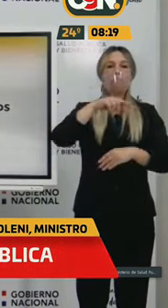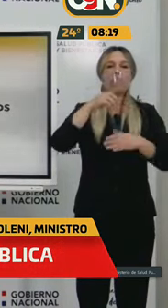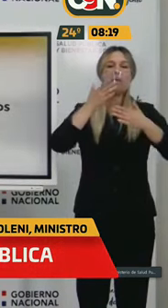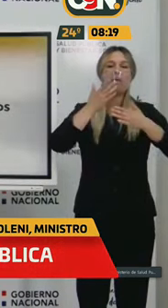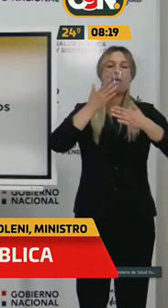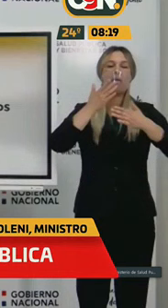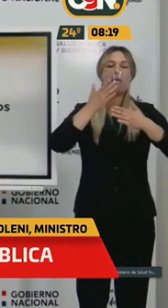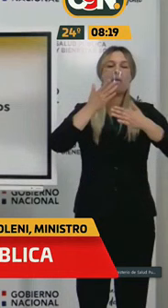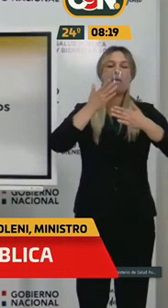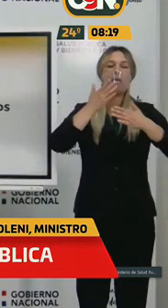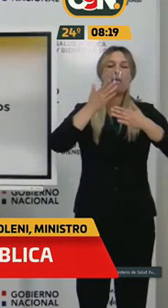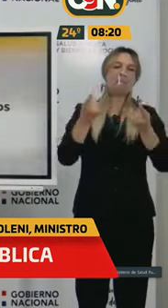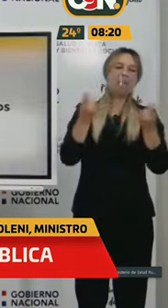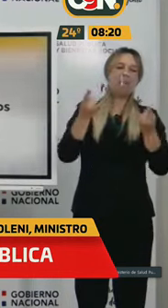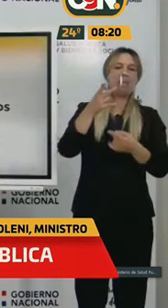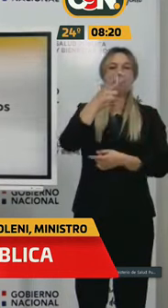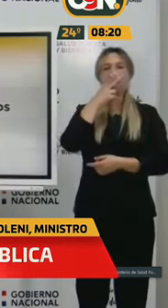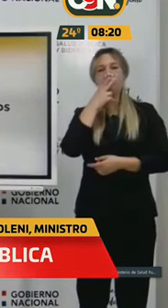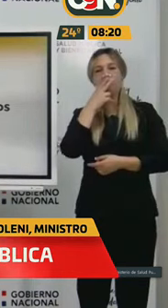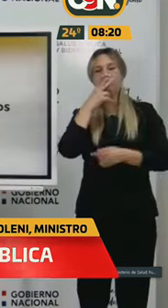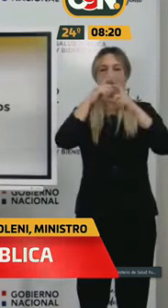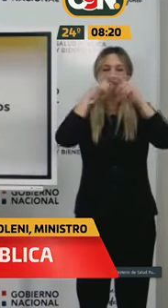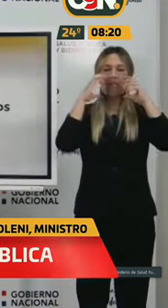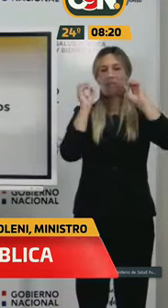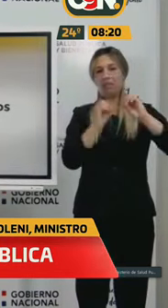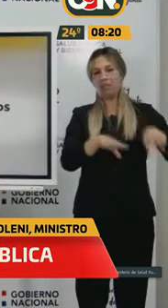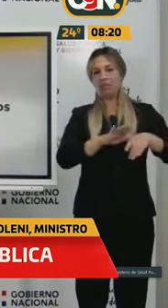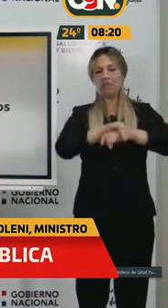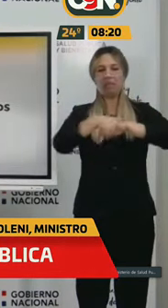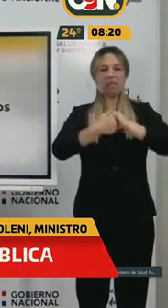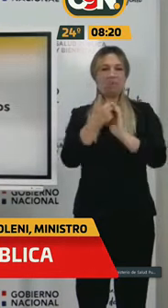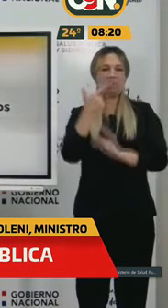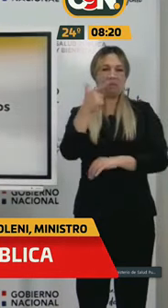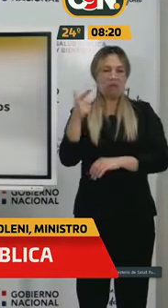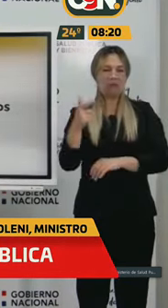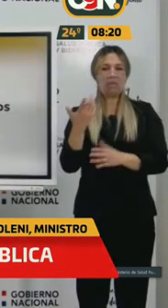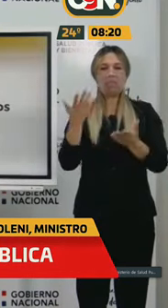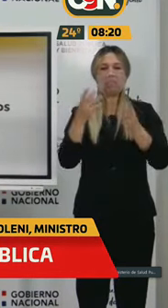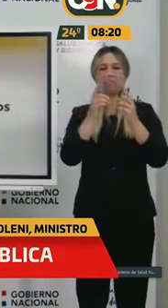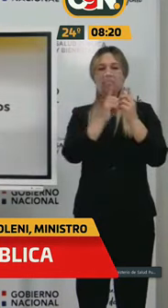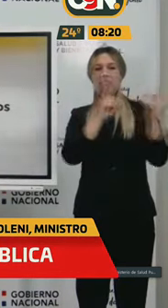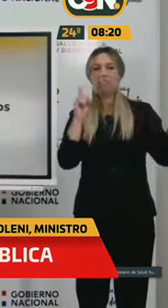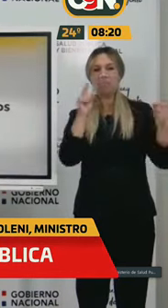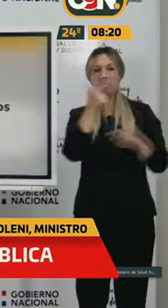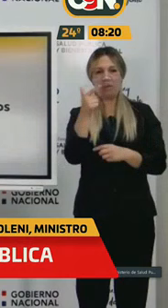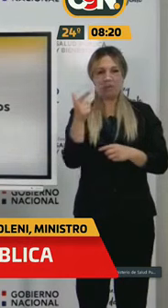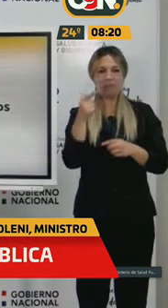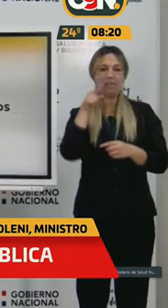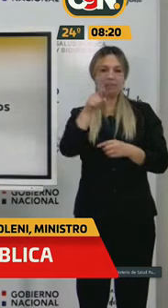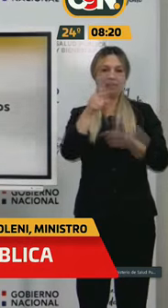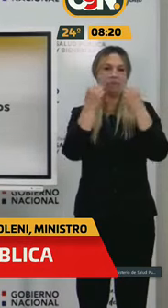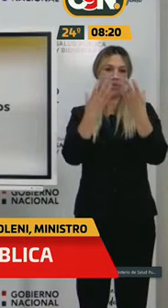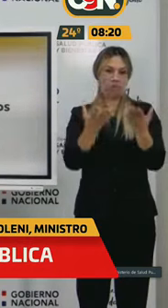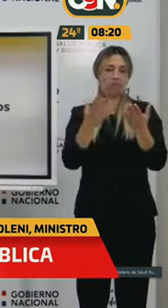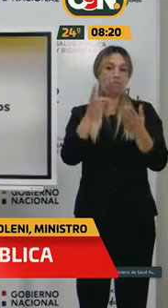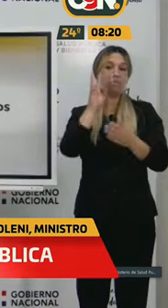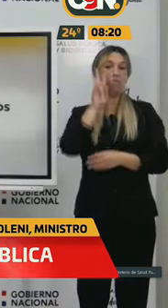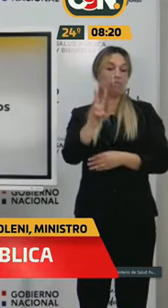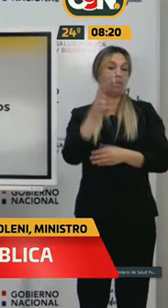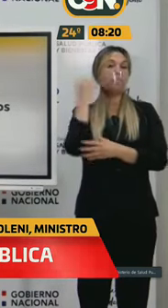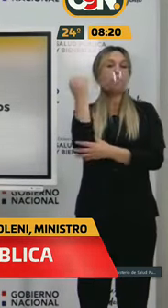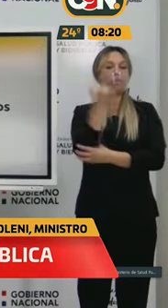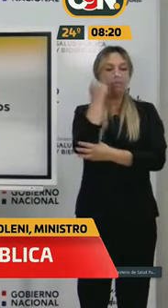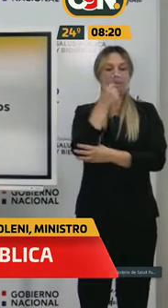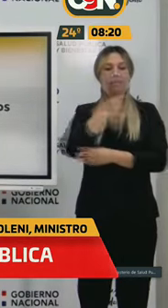muchas personas y vemos claramente que hay no adherencia en algunos sectores. Creo que es absolutamente